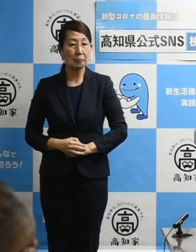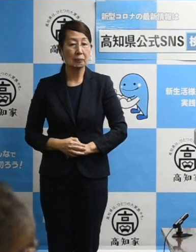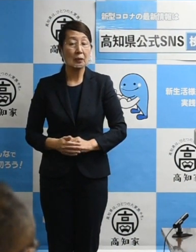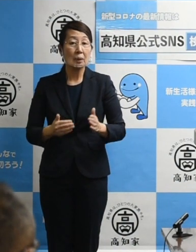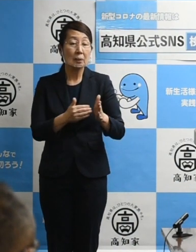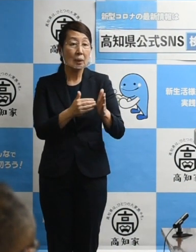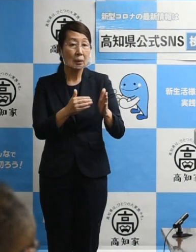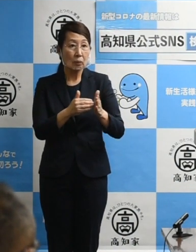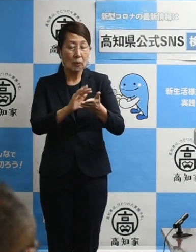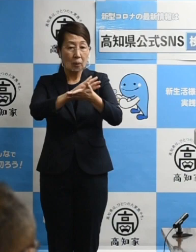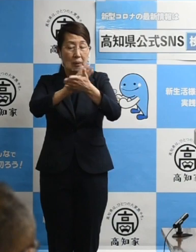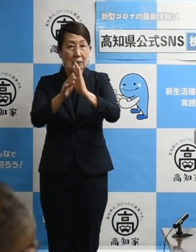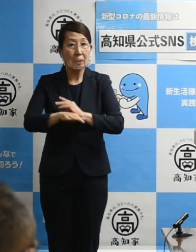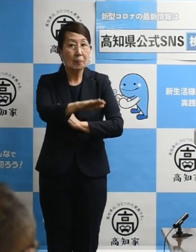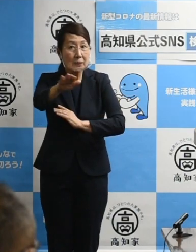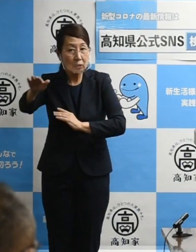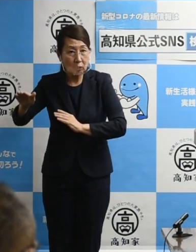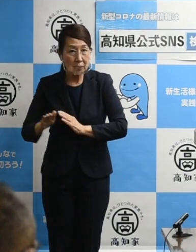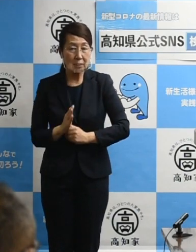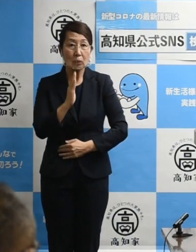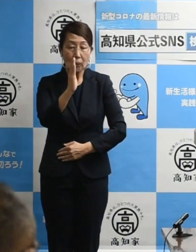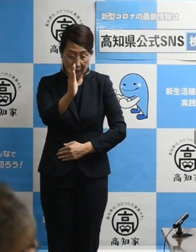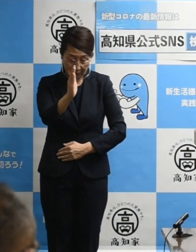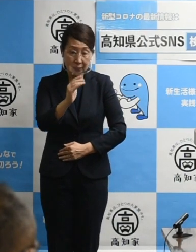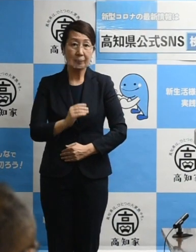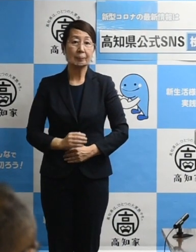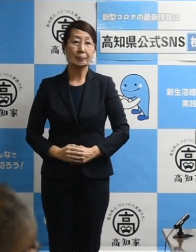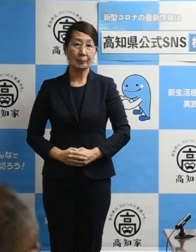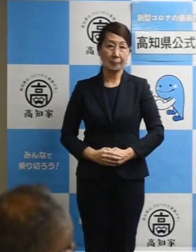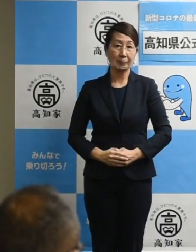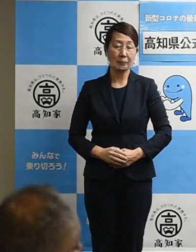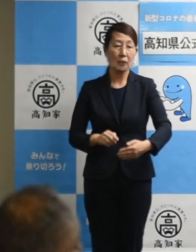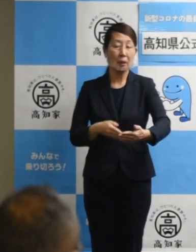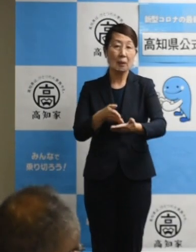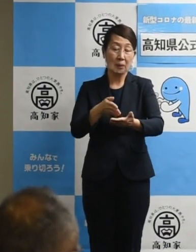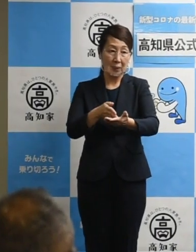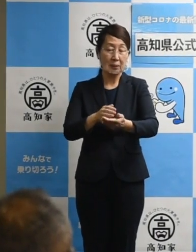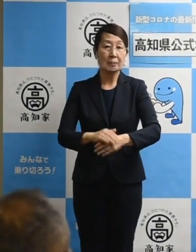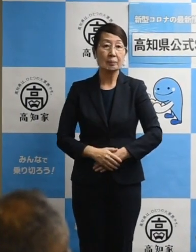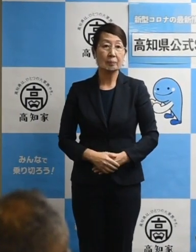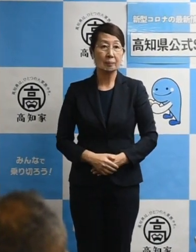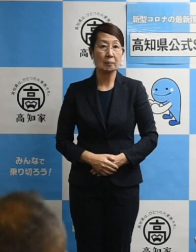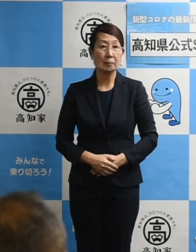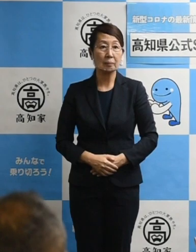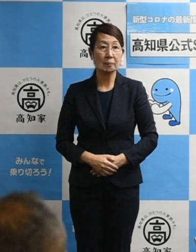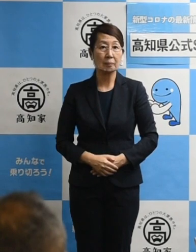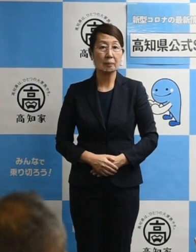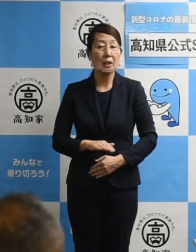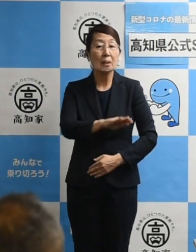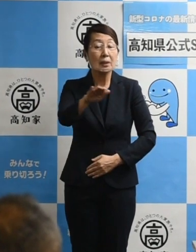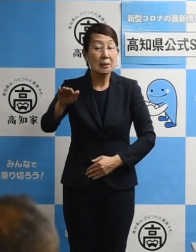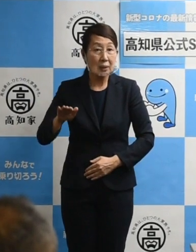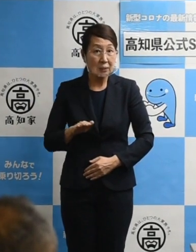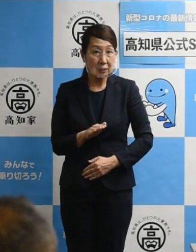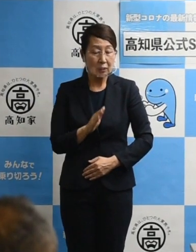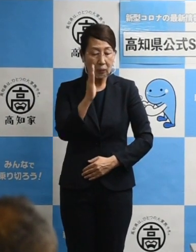で、最後に県民の皆さんへのお願いをについて話をしたいと思います。で、県民の皆さんに